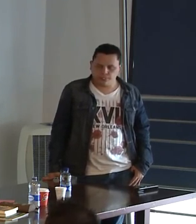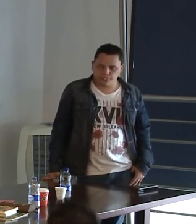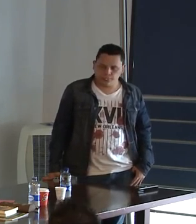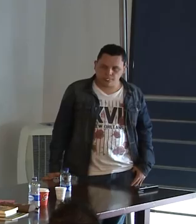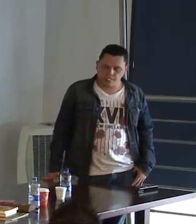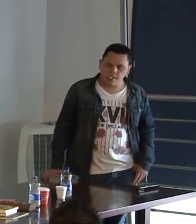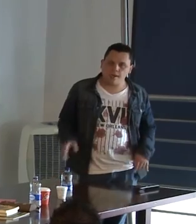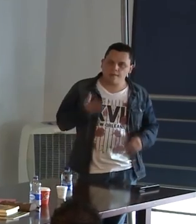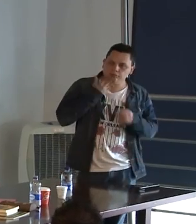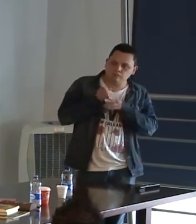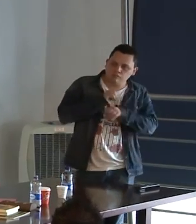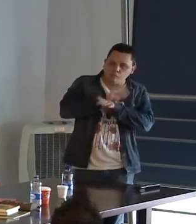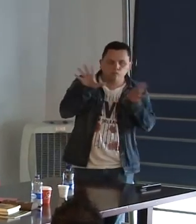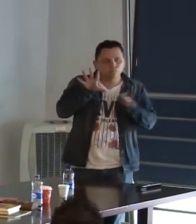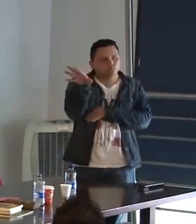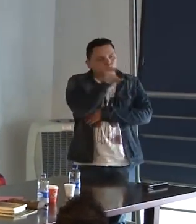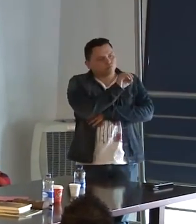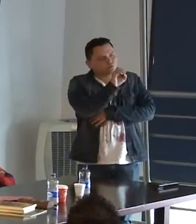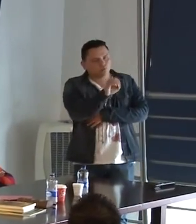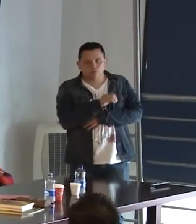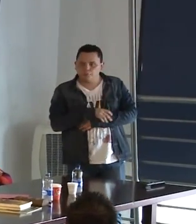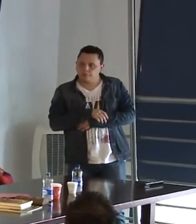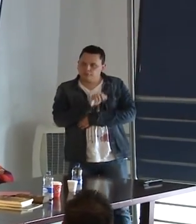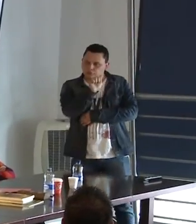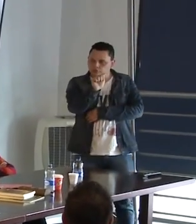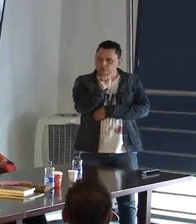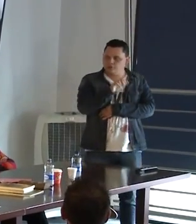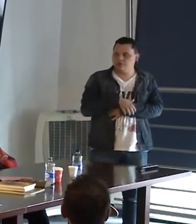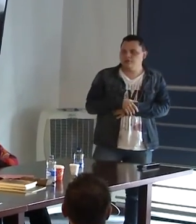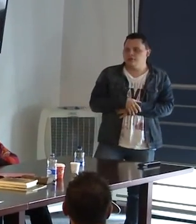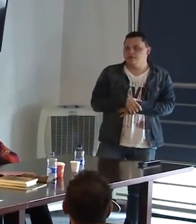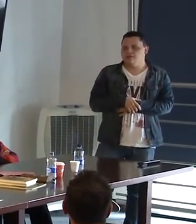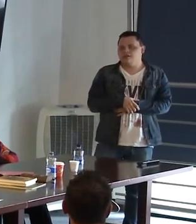Bueno, muy buenos días a todos y todas.